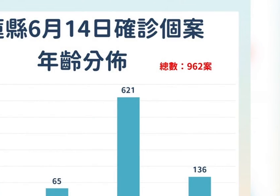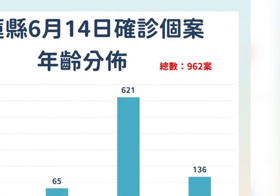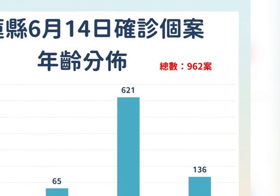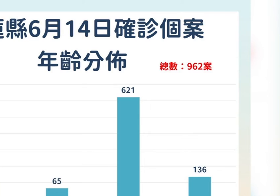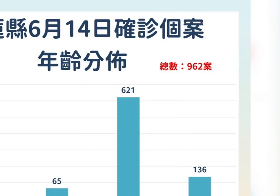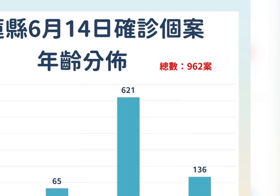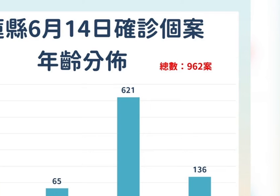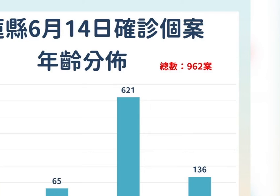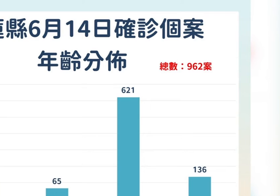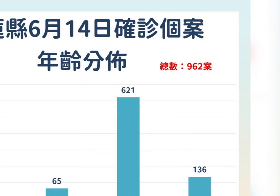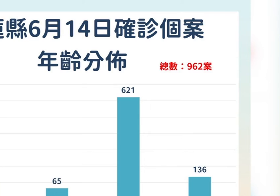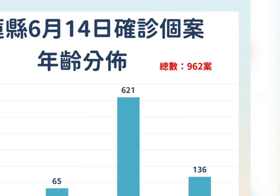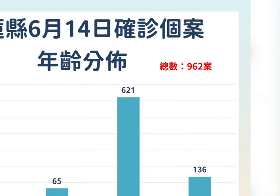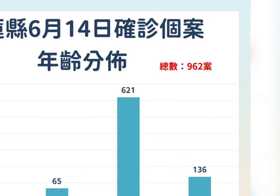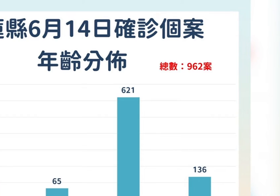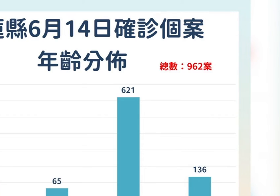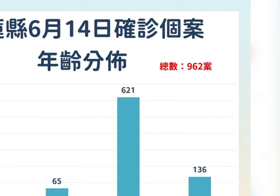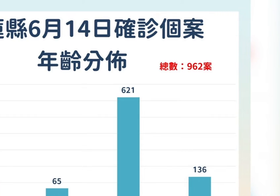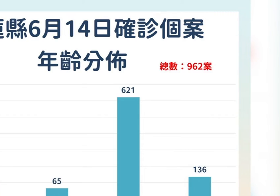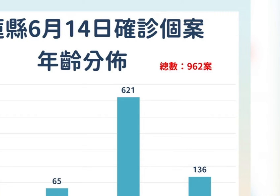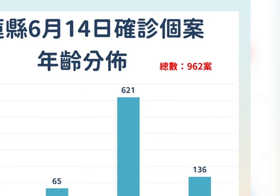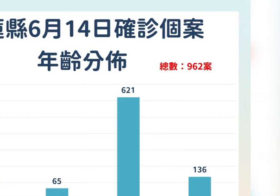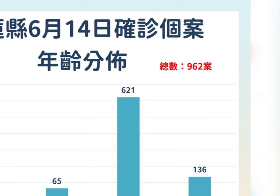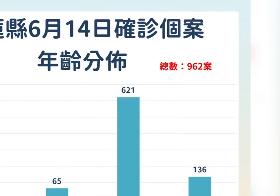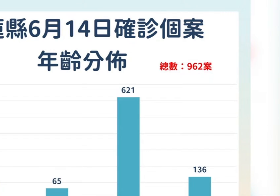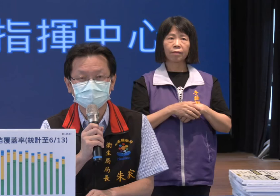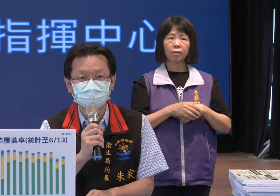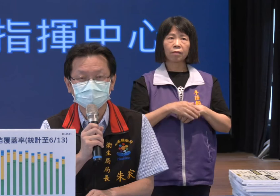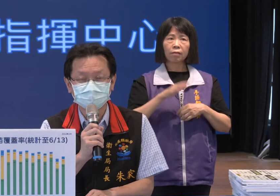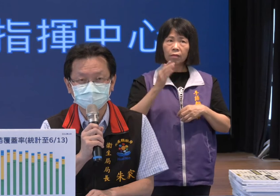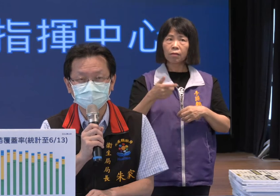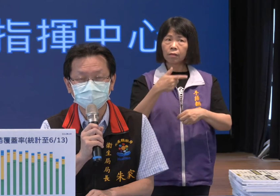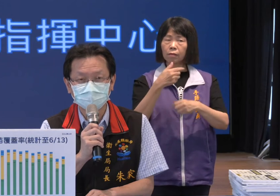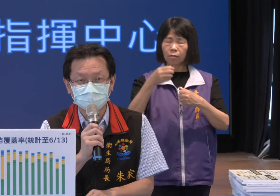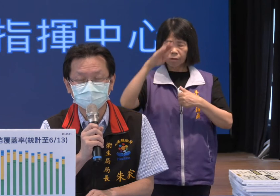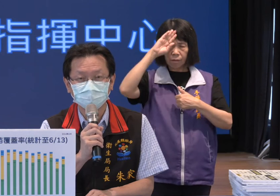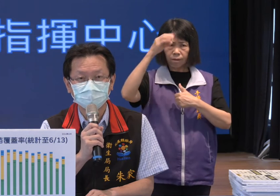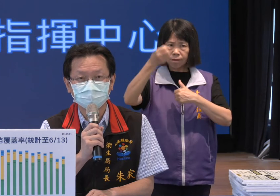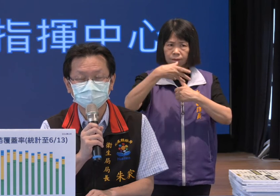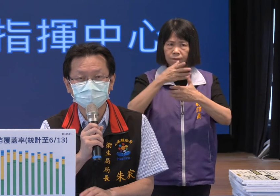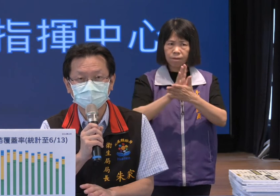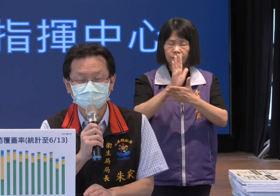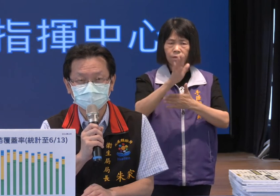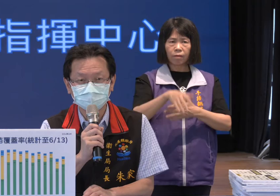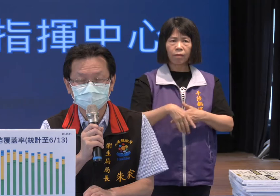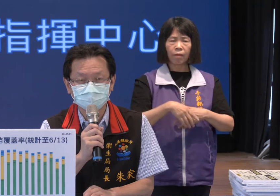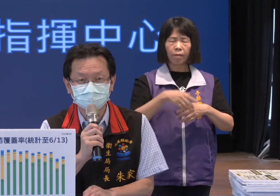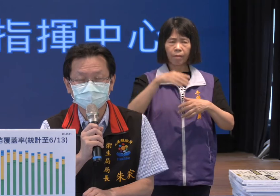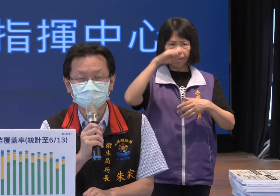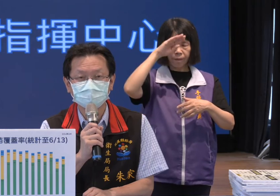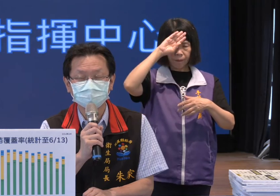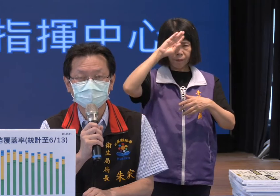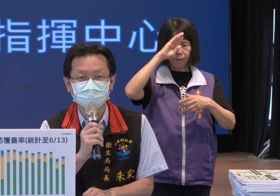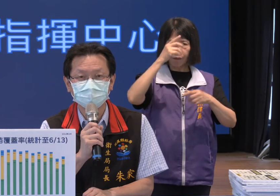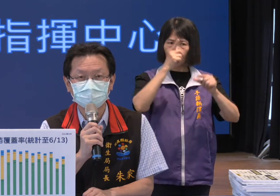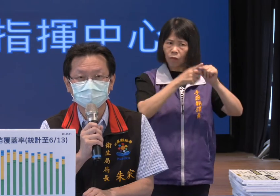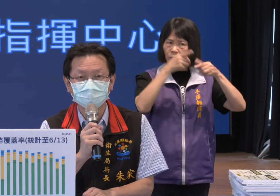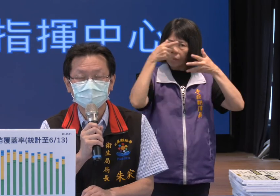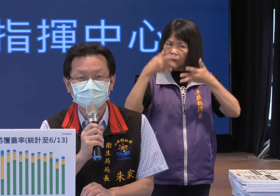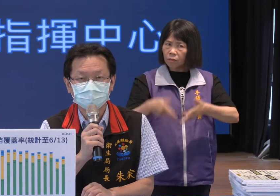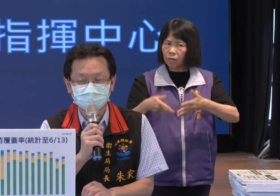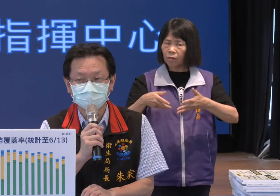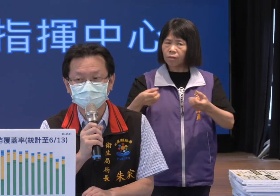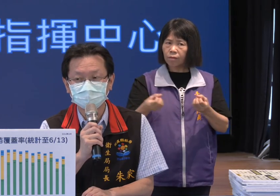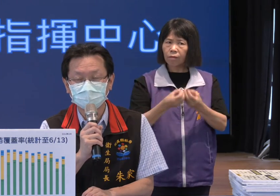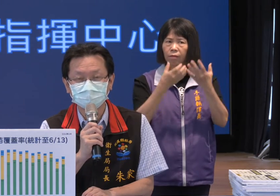一旦被感染之后，危险的重症的死亡率高的重症的发生率高